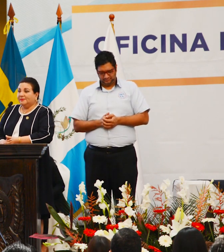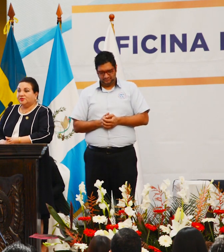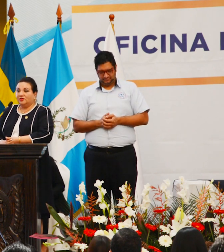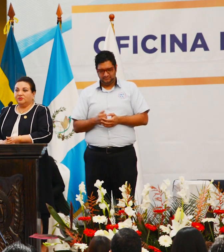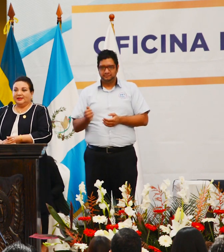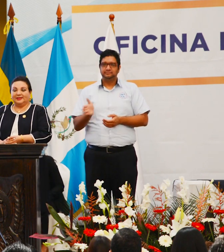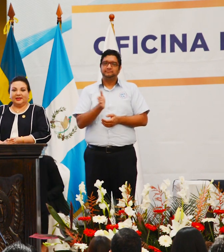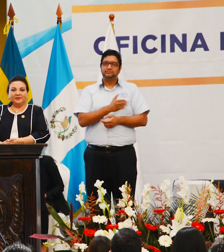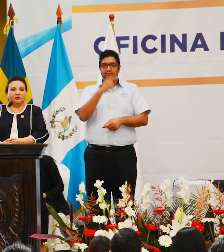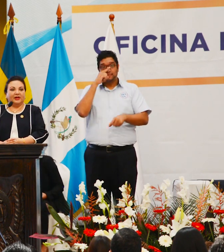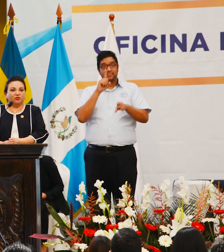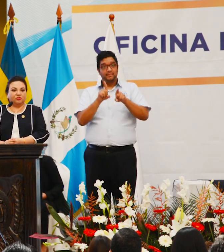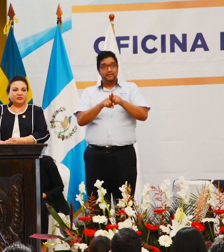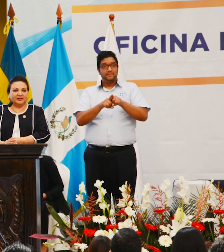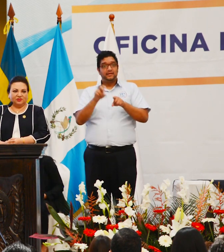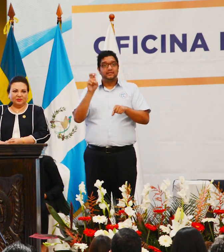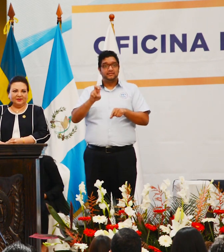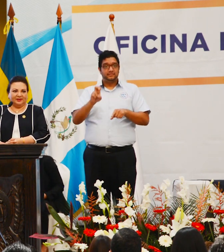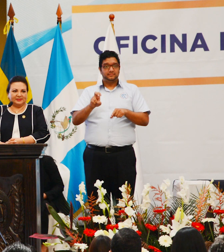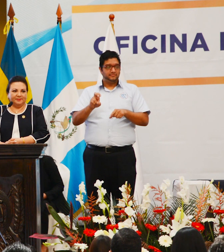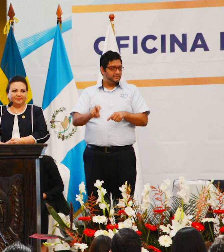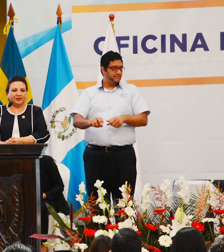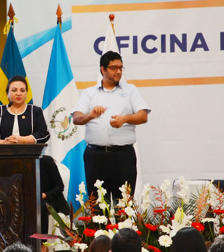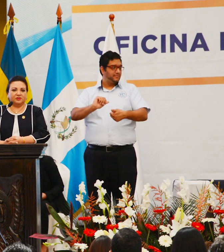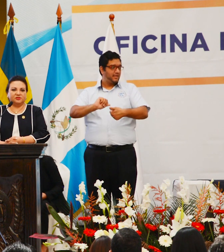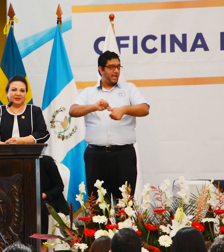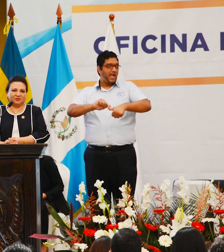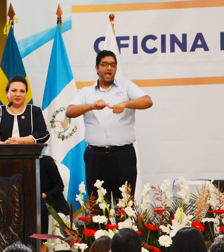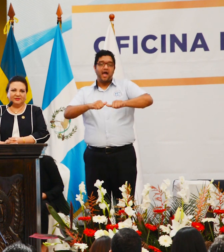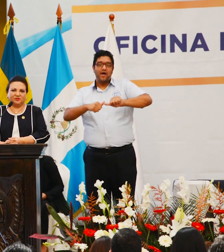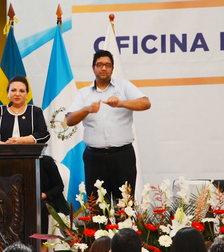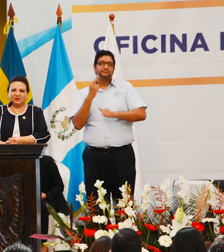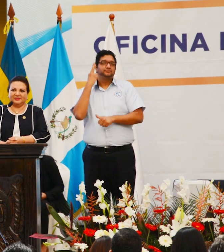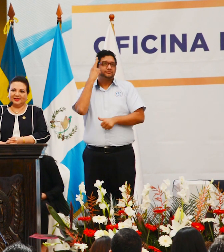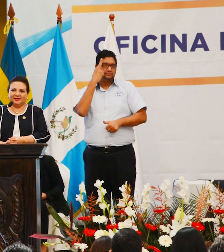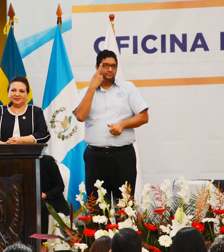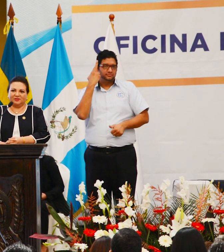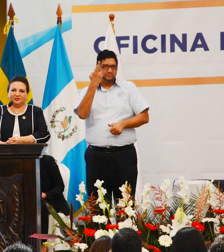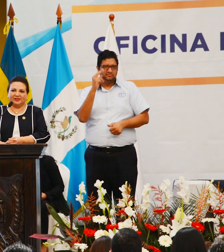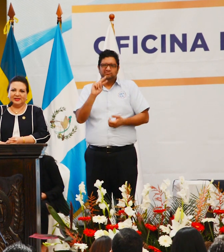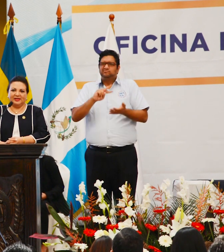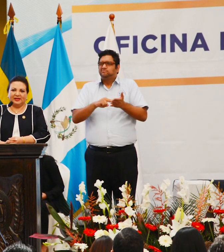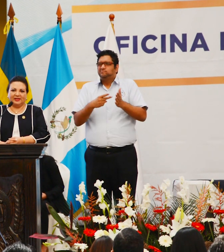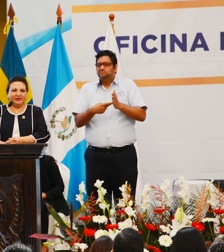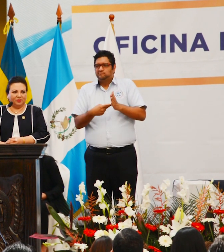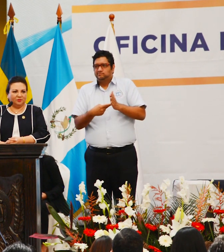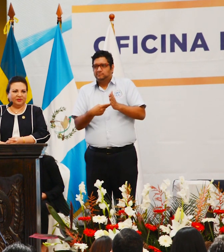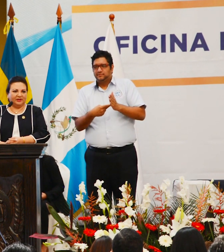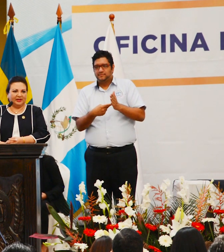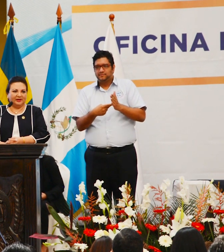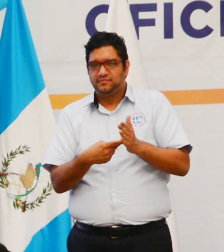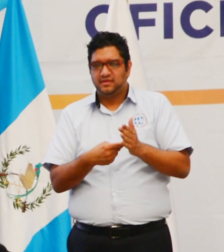También tenemos que conocer el término ajustes razonables. Los ajustes razonables son todas aquellas situaciones que